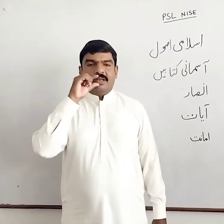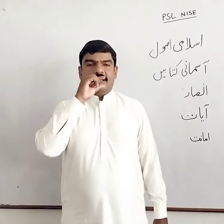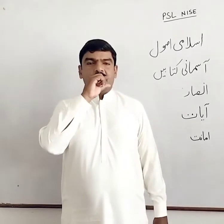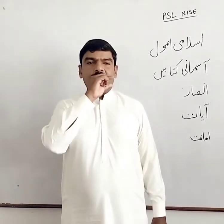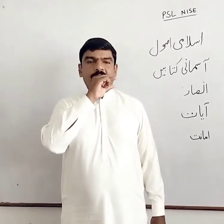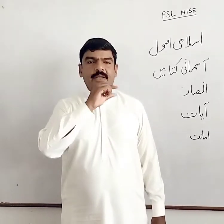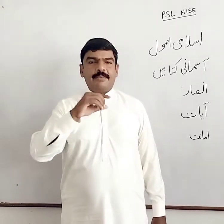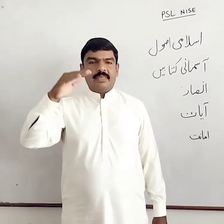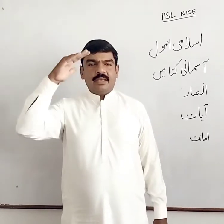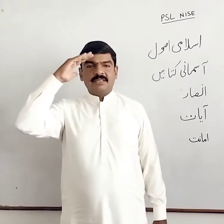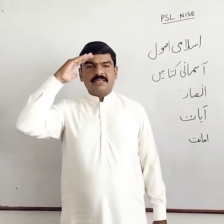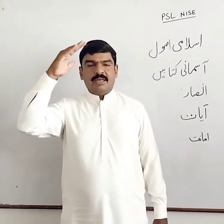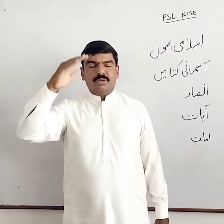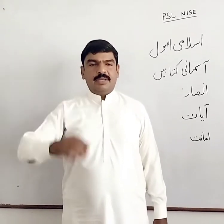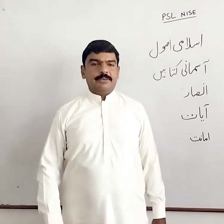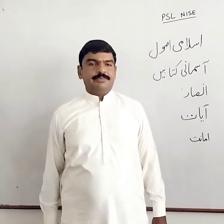بسم اللہ الرحمن الرحیم. السلام علیکم.